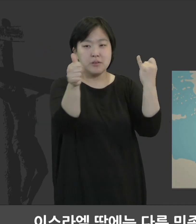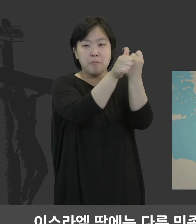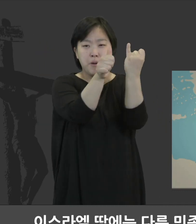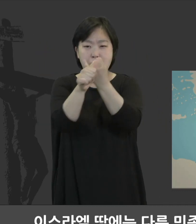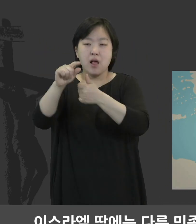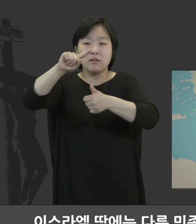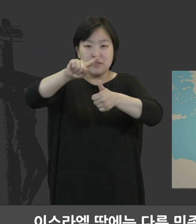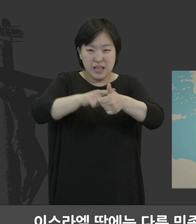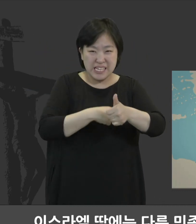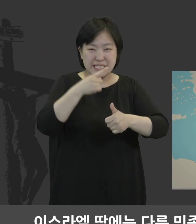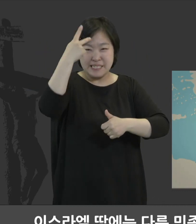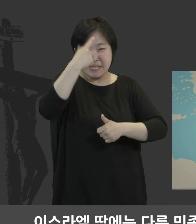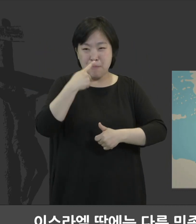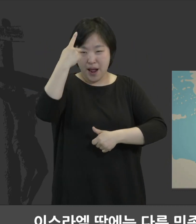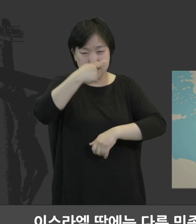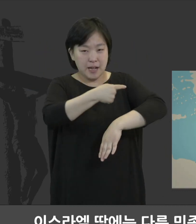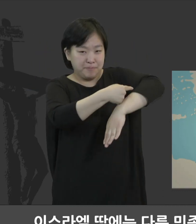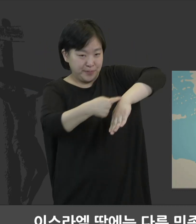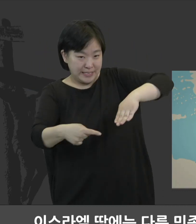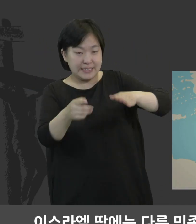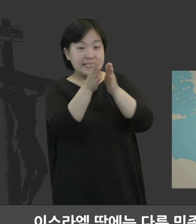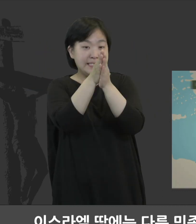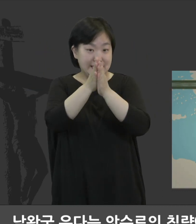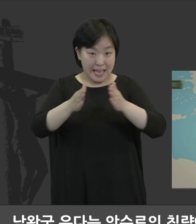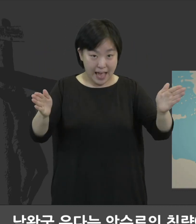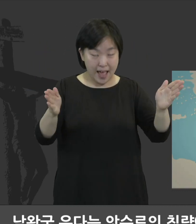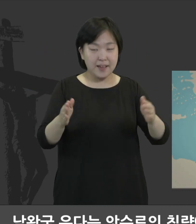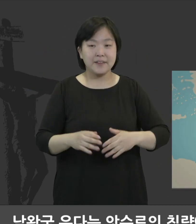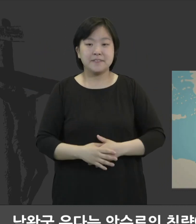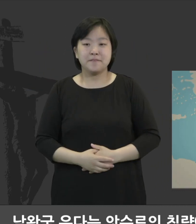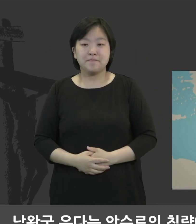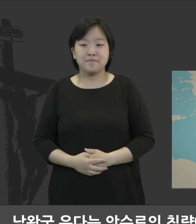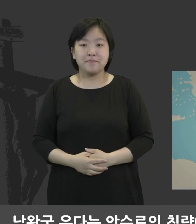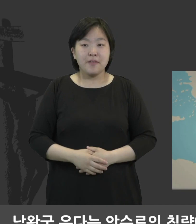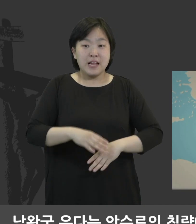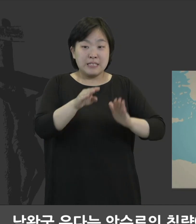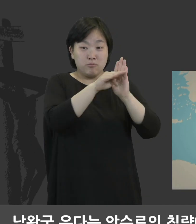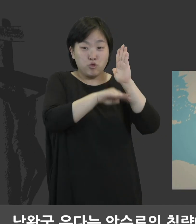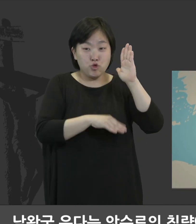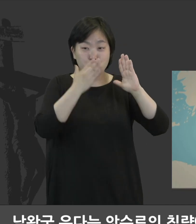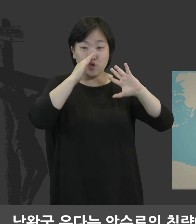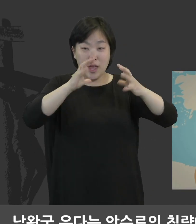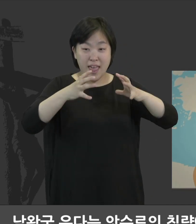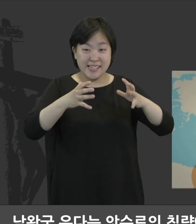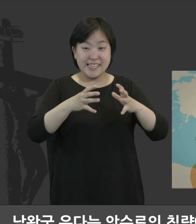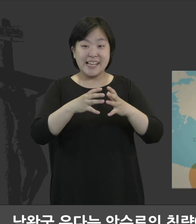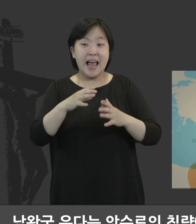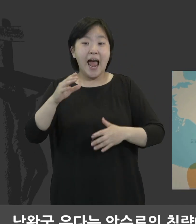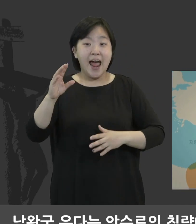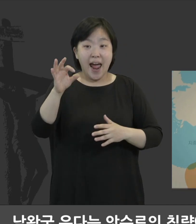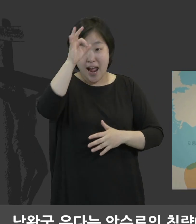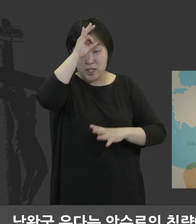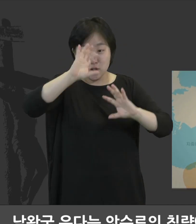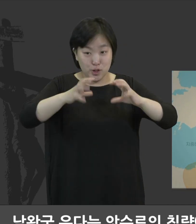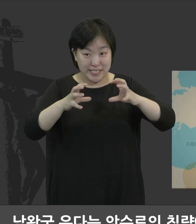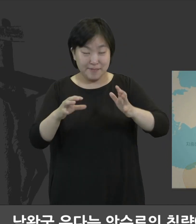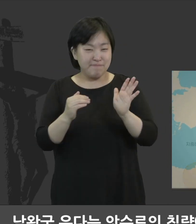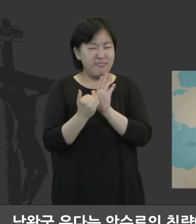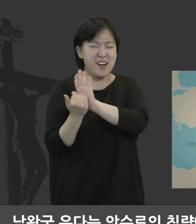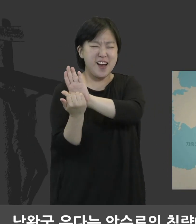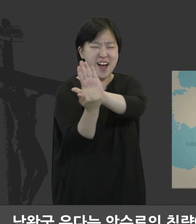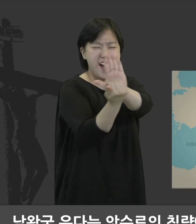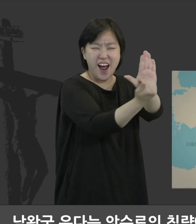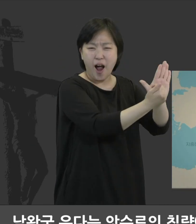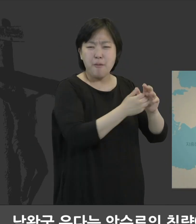사마리아인으로 알려진 호남 민족이 탄생합니다. 남왕국 유다는 아수르의 침략에는 살아남았지만 그